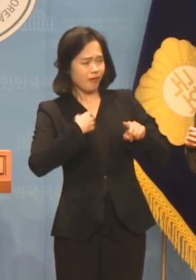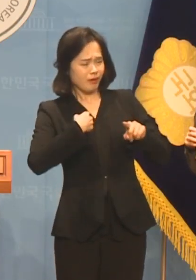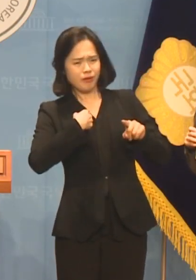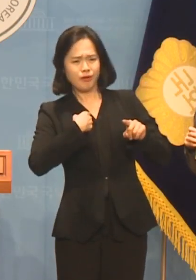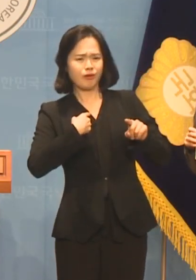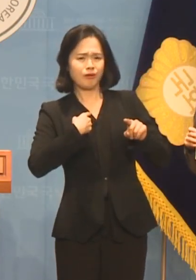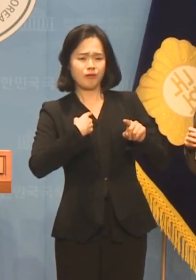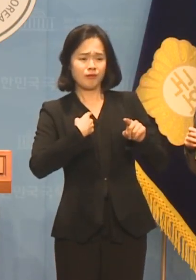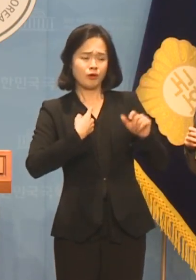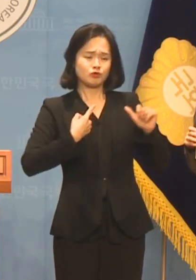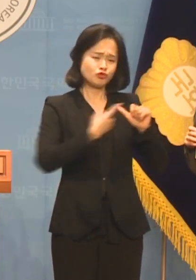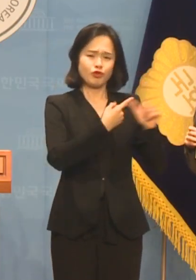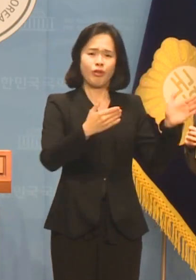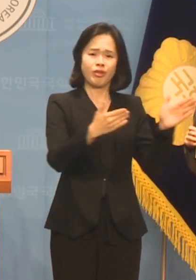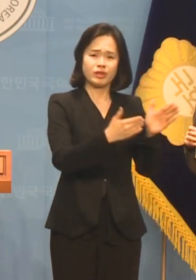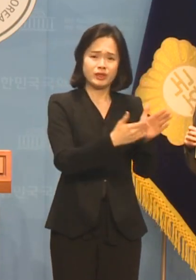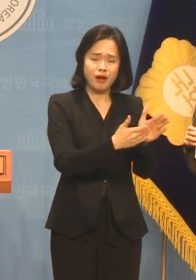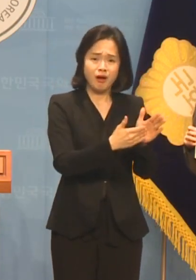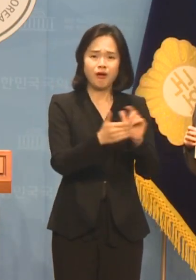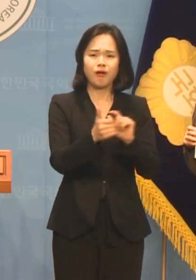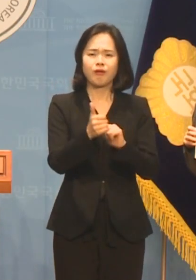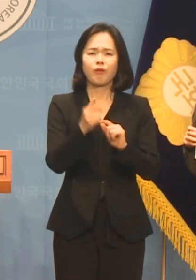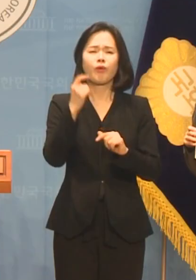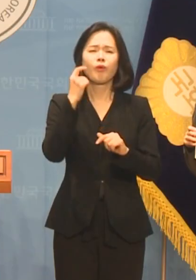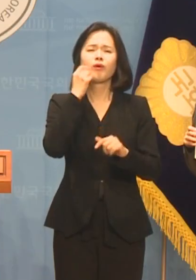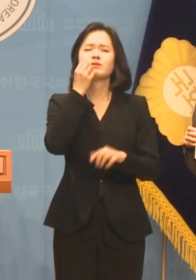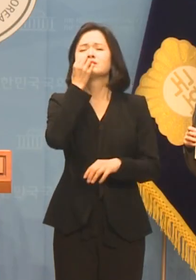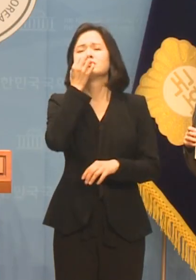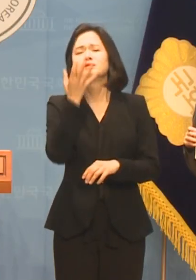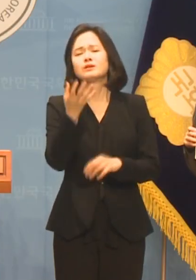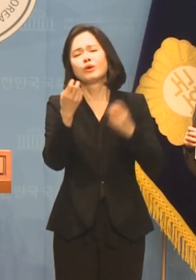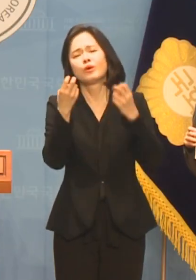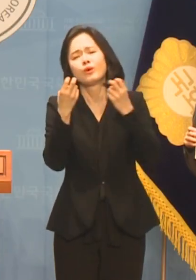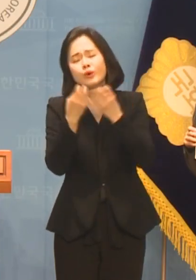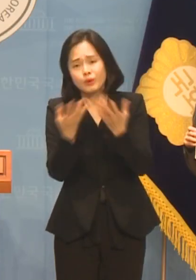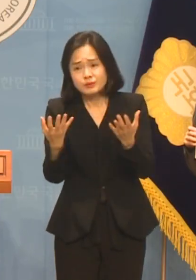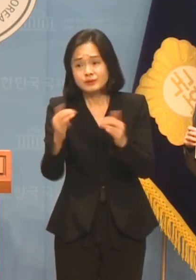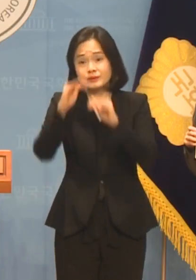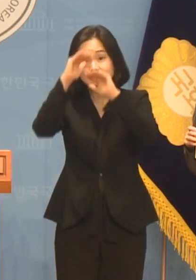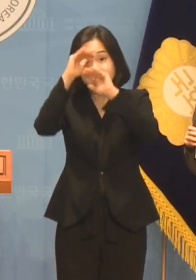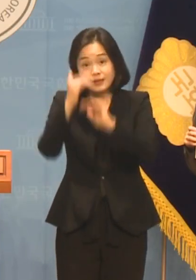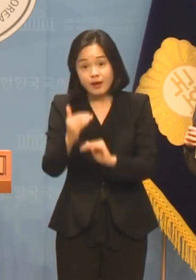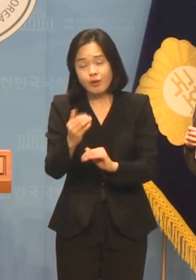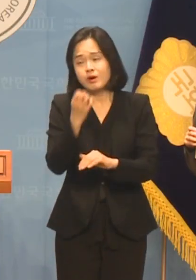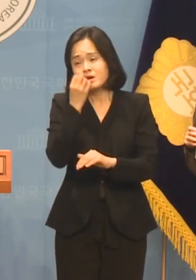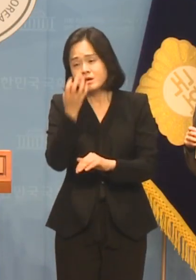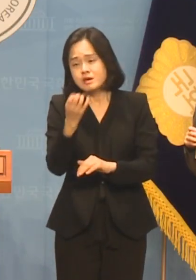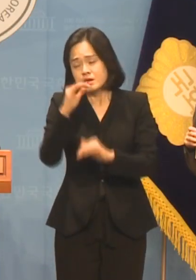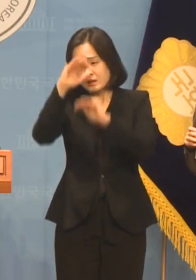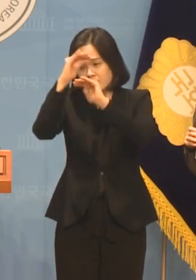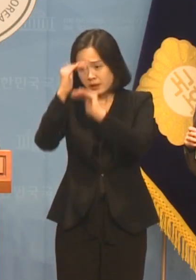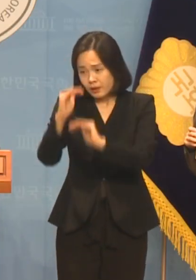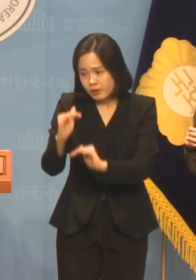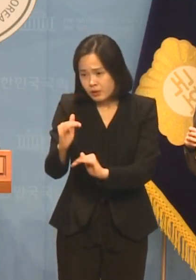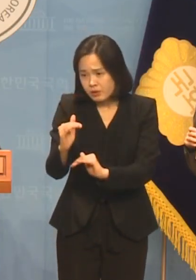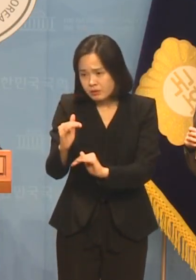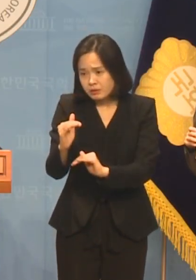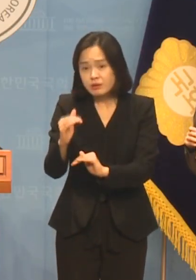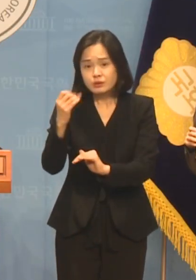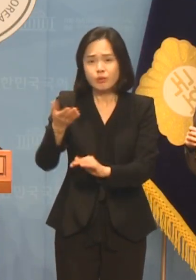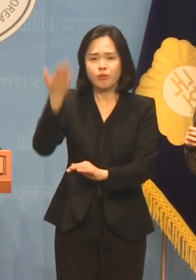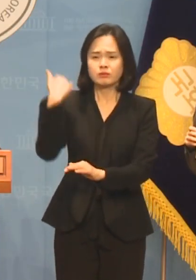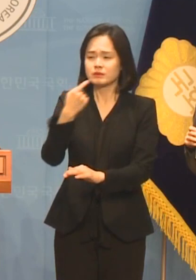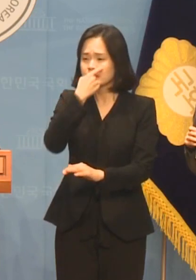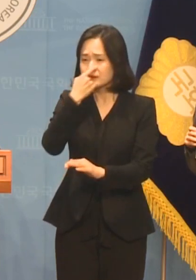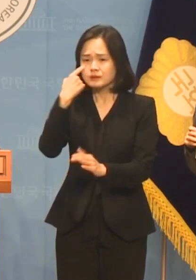극복하고 싶었다라고 하는 일관된 내용이 그리고 당시에 증거가 제대로 확보되지 못했다라고 하는